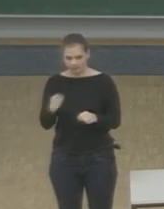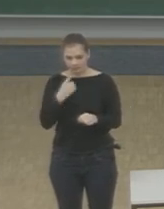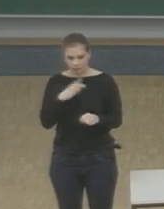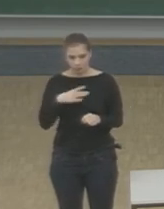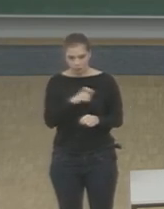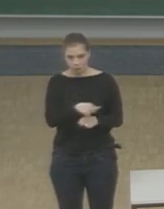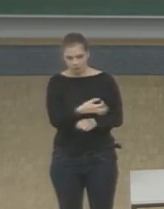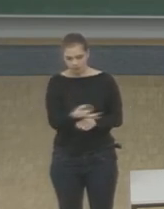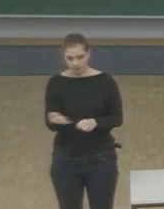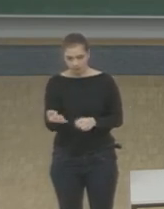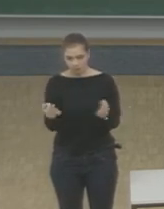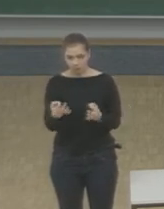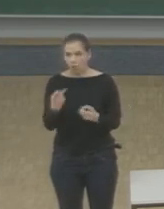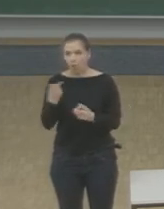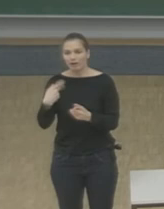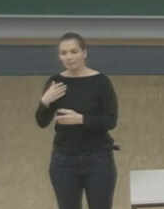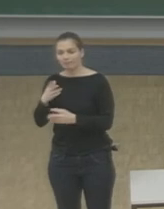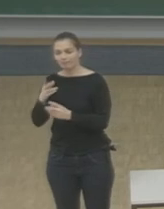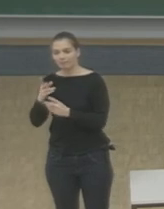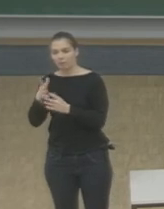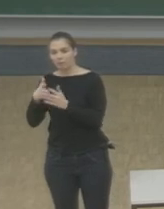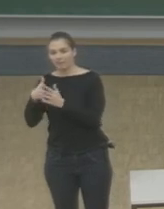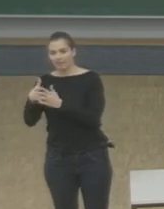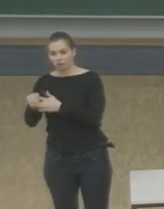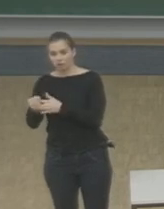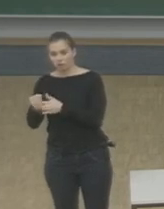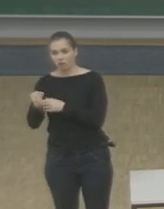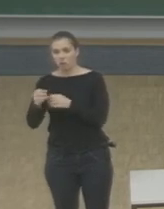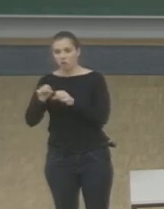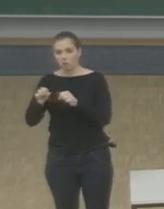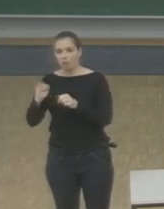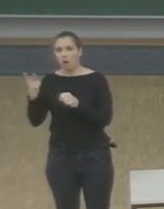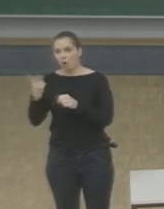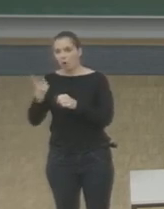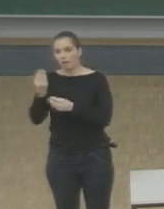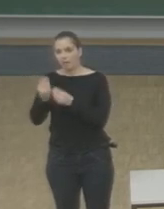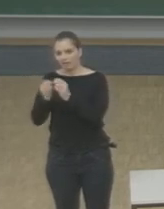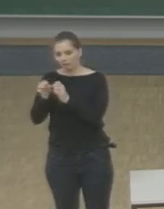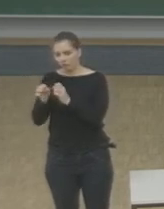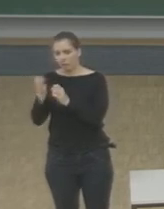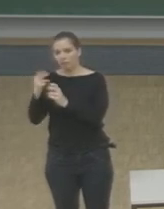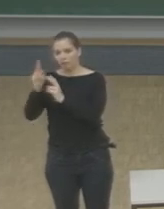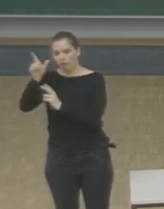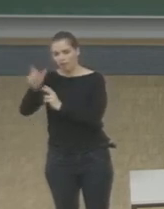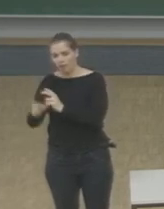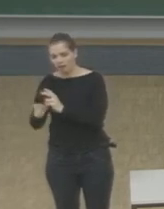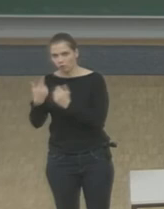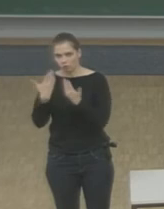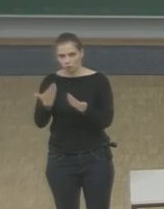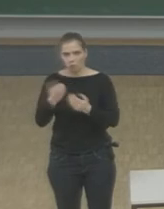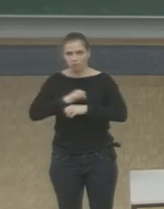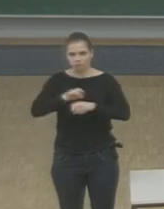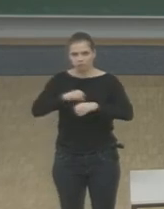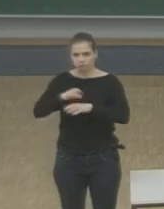beziehungsweise diagnostischer Kompetenz oder sogar professioneller Kompetenz auf Lehrpersonenseite geredet oder geschrieben